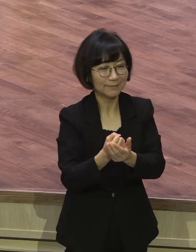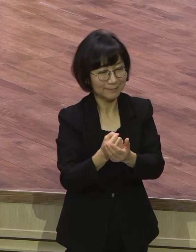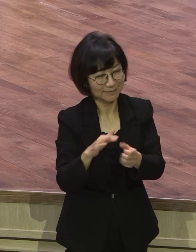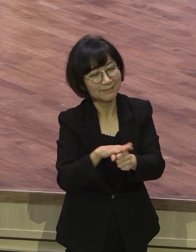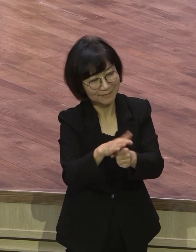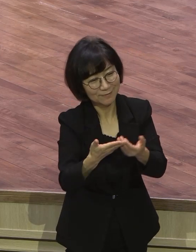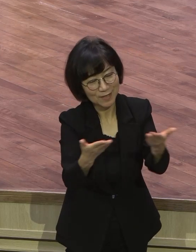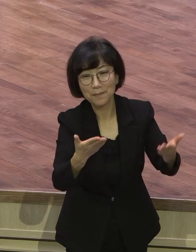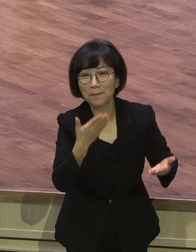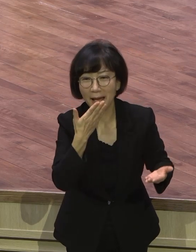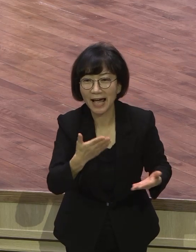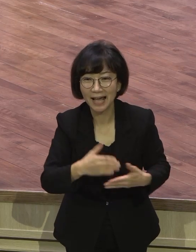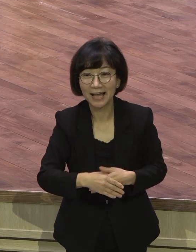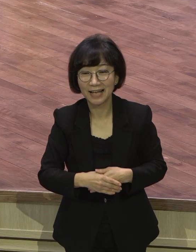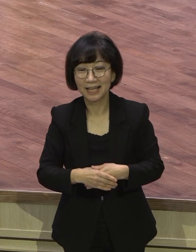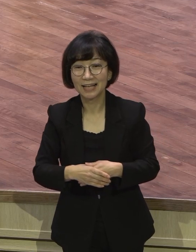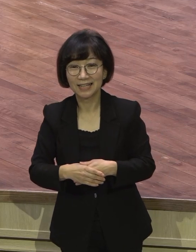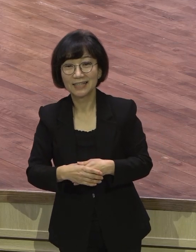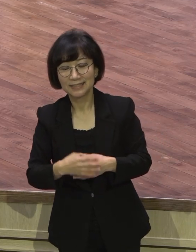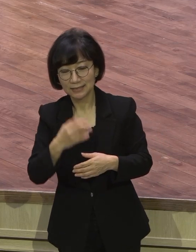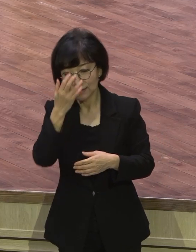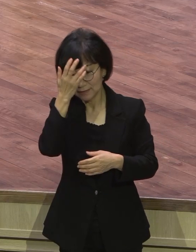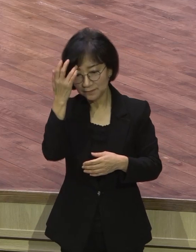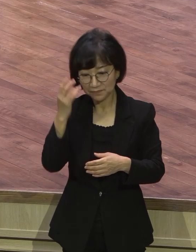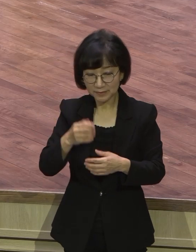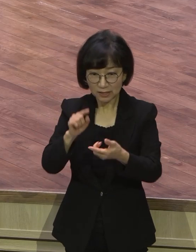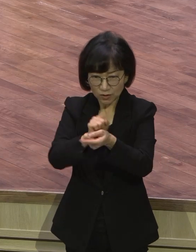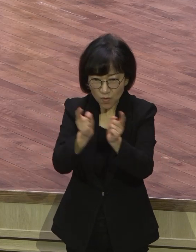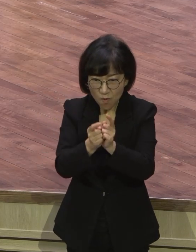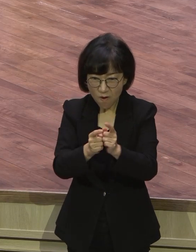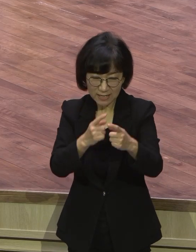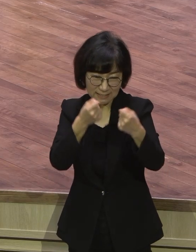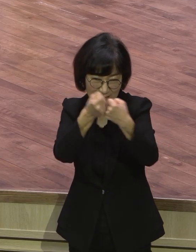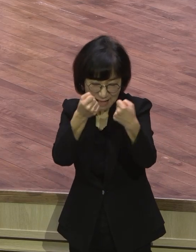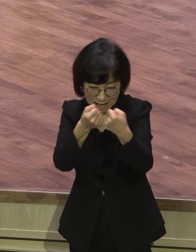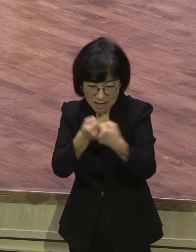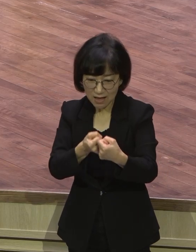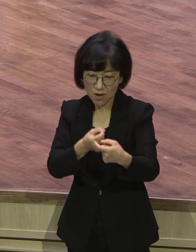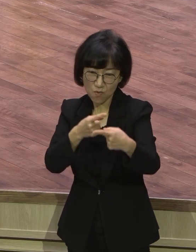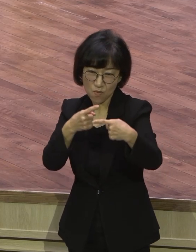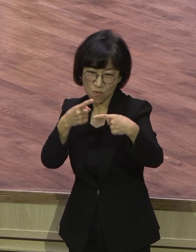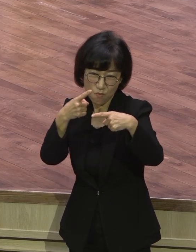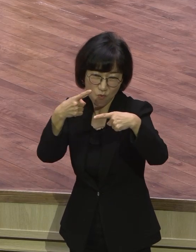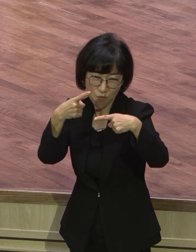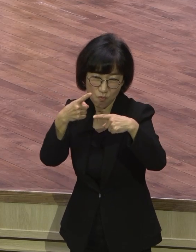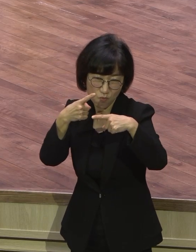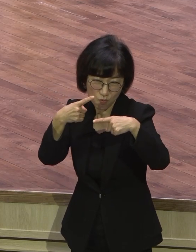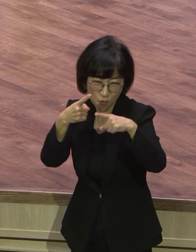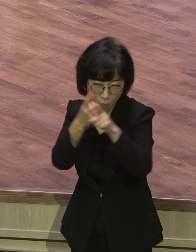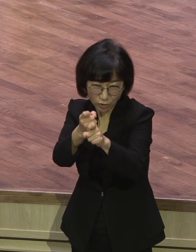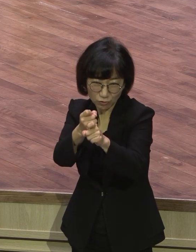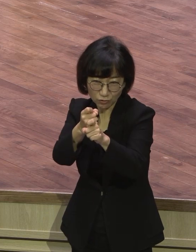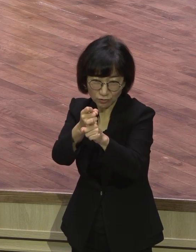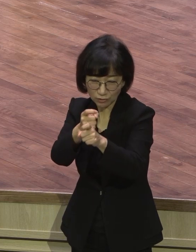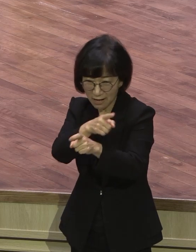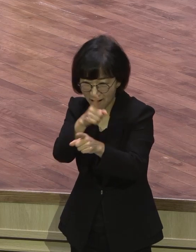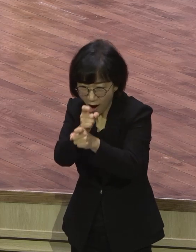그래서 사람마다 사오가 원수 맺고 사람마다 삐치고 사람은 사오가 관계 끊어놓는 이런 사람은 보통 문제가 아니에요.